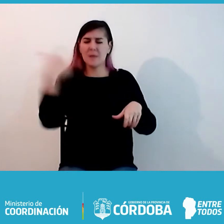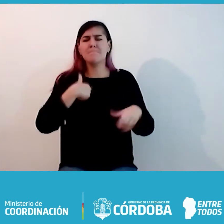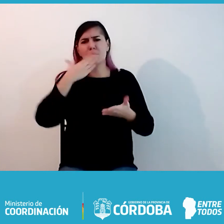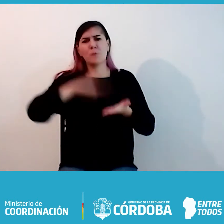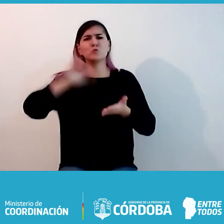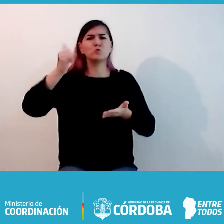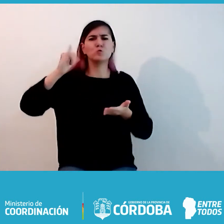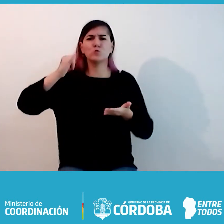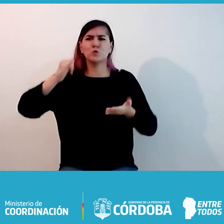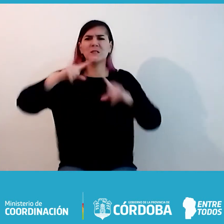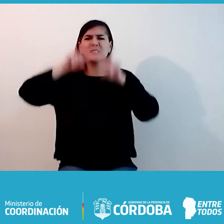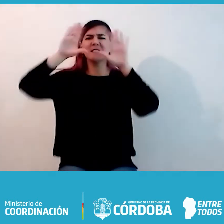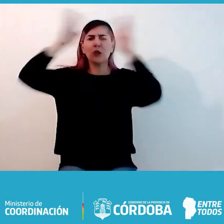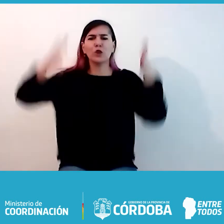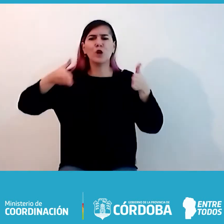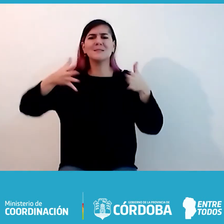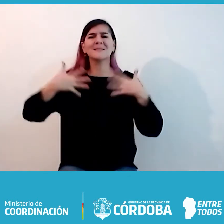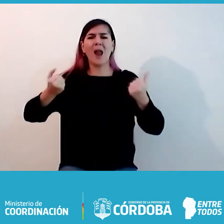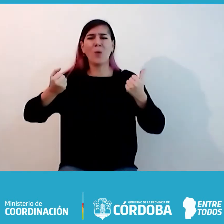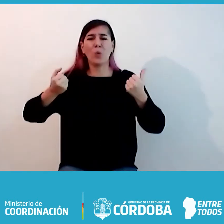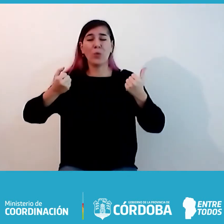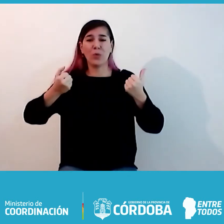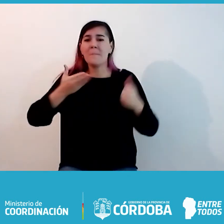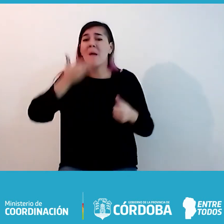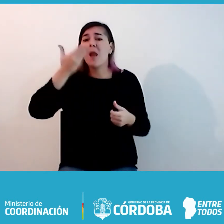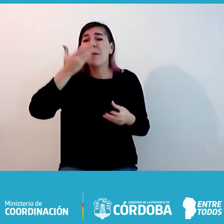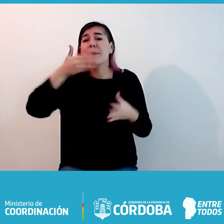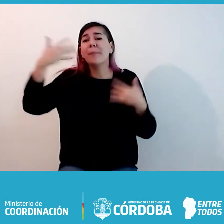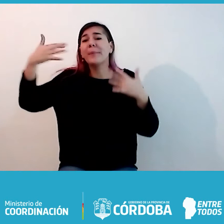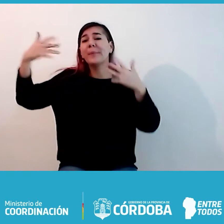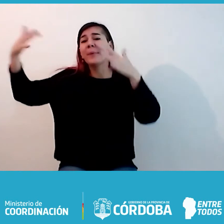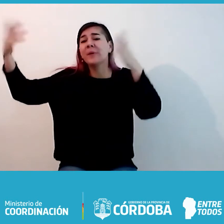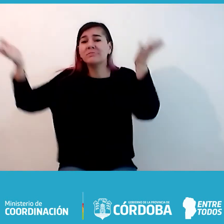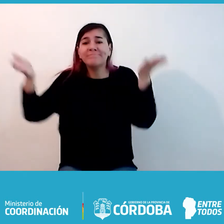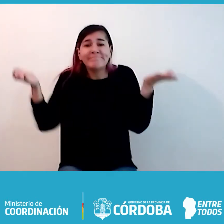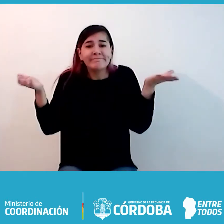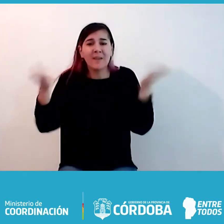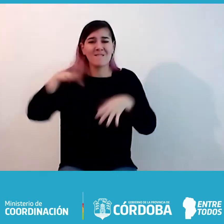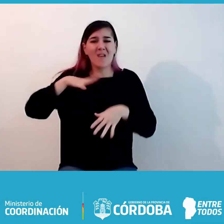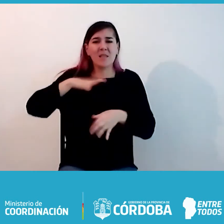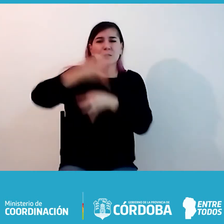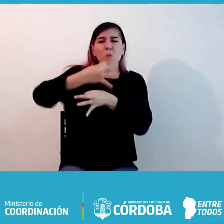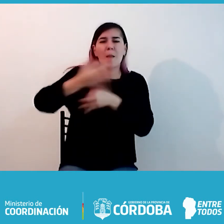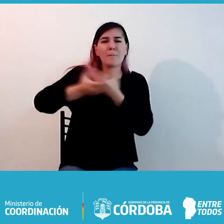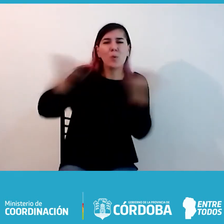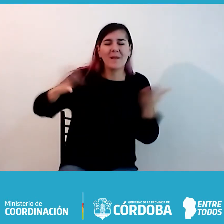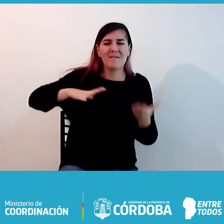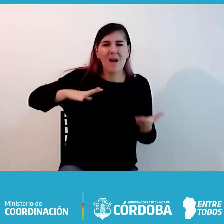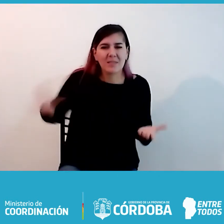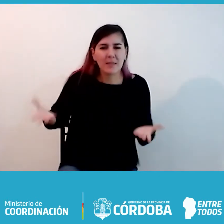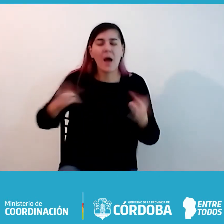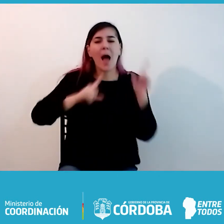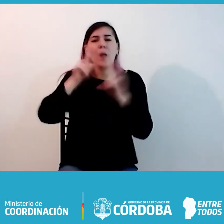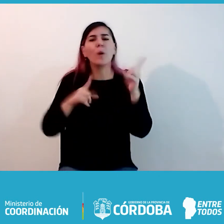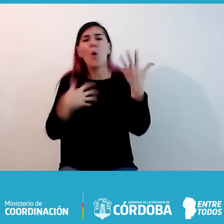salud. Las palabras, así como el cartel, dice, se las llevó el viento. Falta escuelas públicas en Punilla. Son algunas de